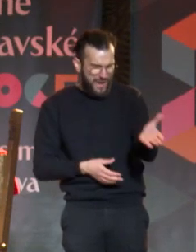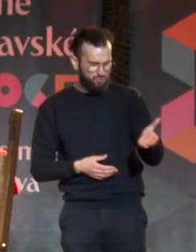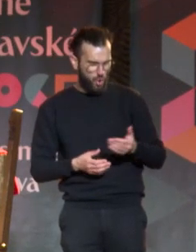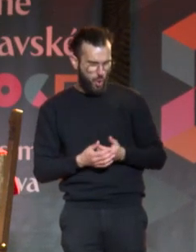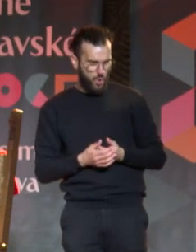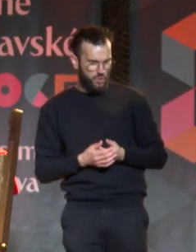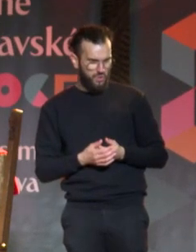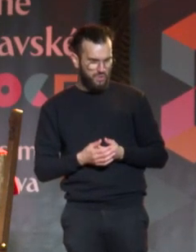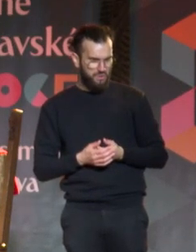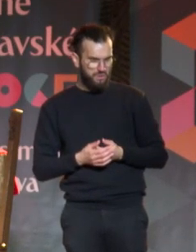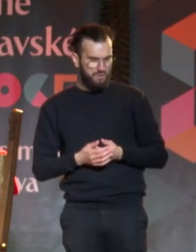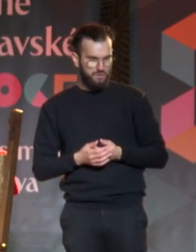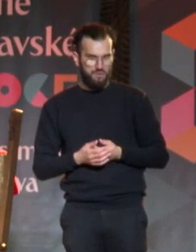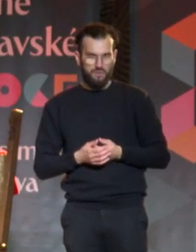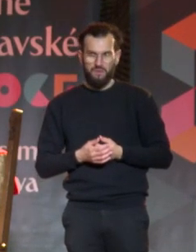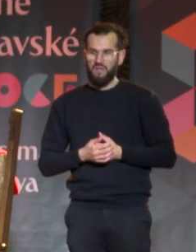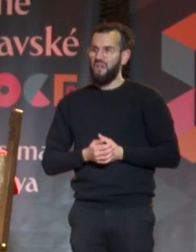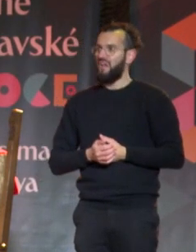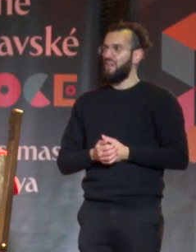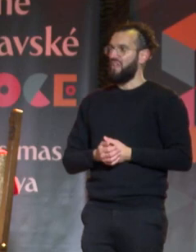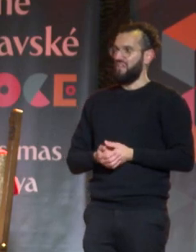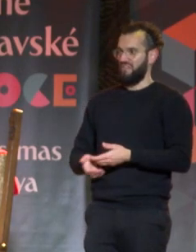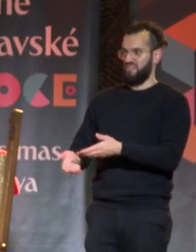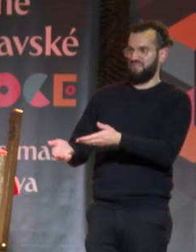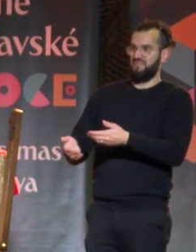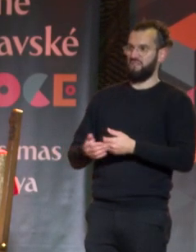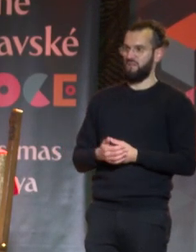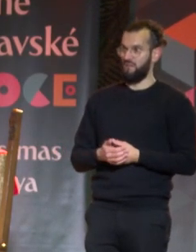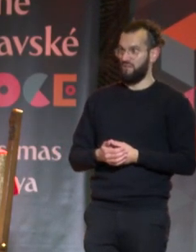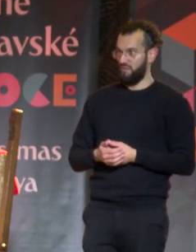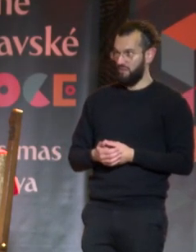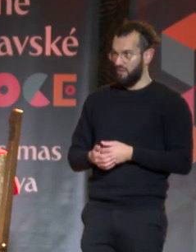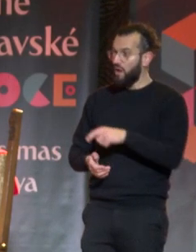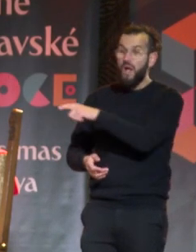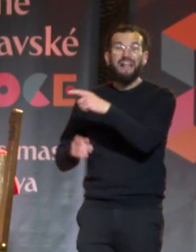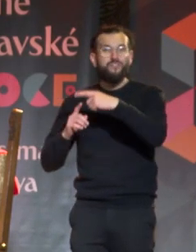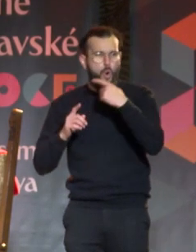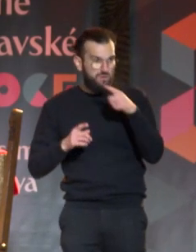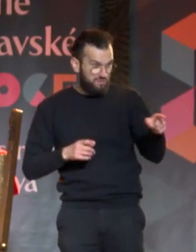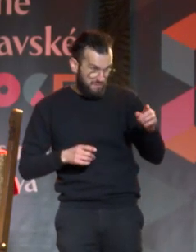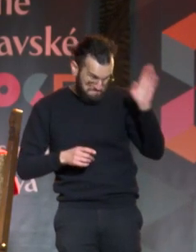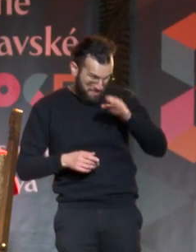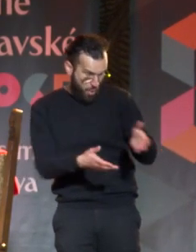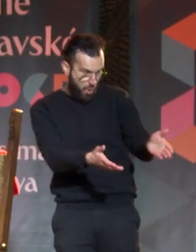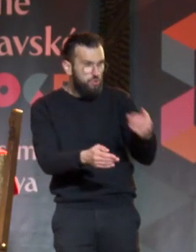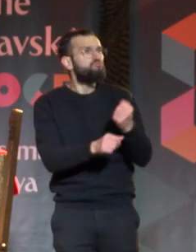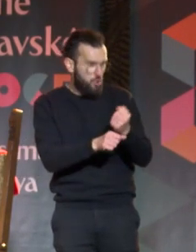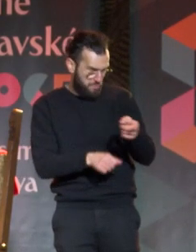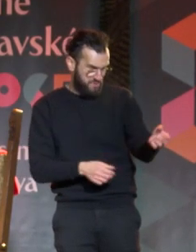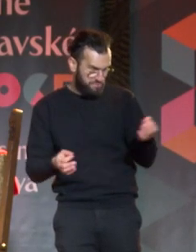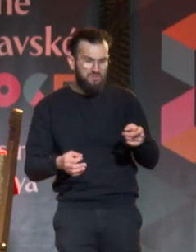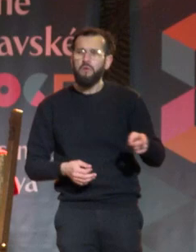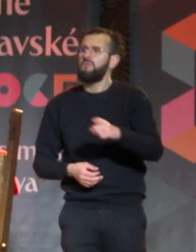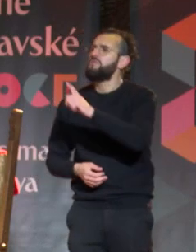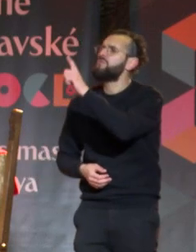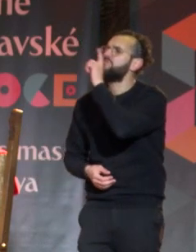pýta Ernestíny. Si úplne mimo? Dodám pre poriadok. Ty mlč!